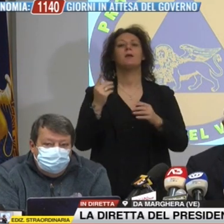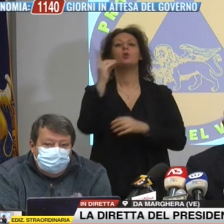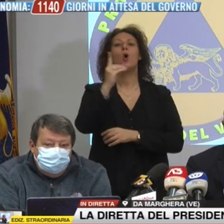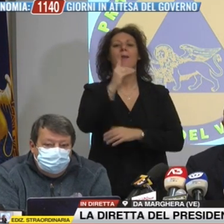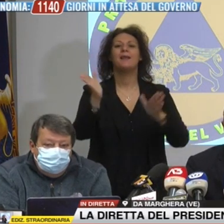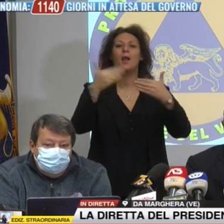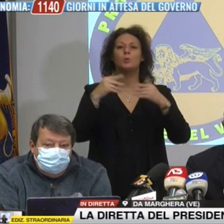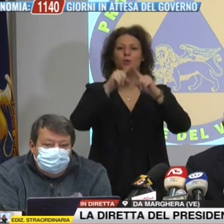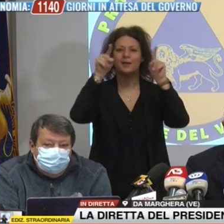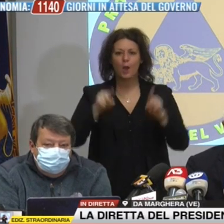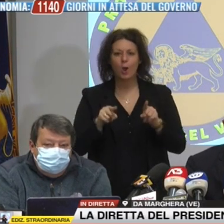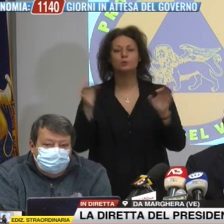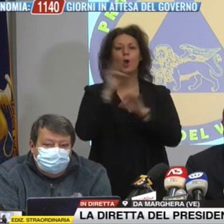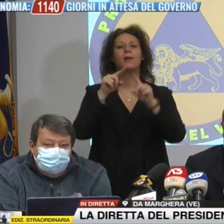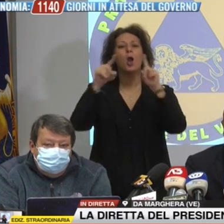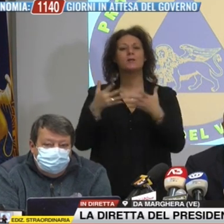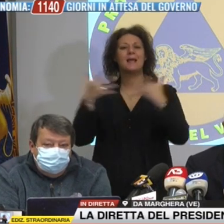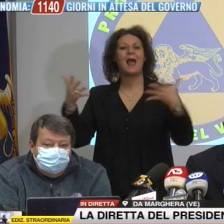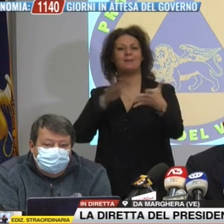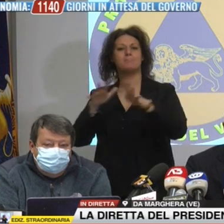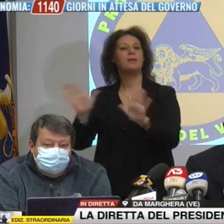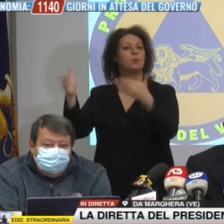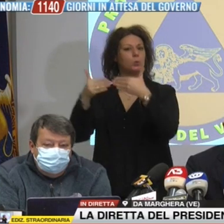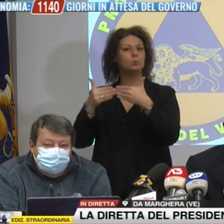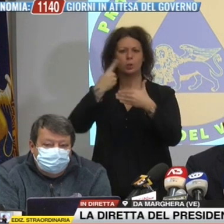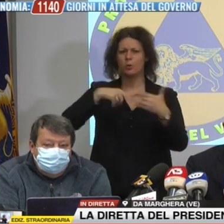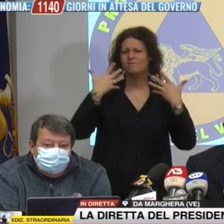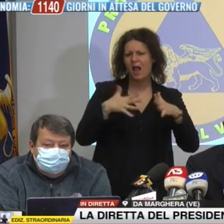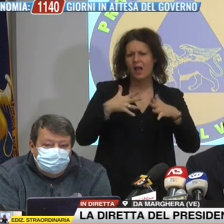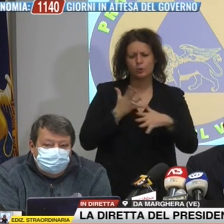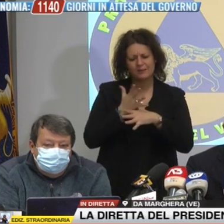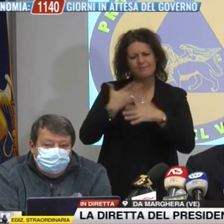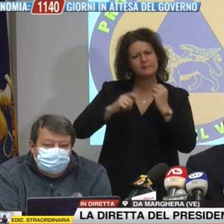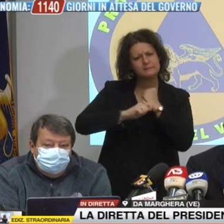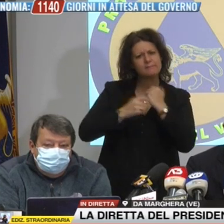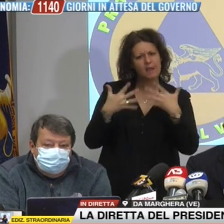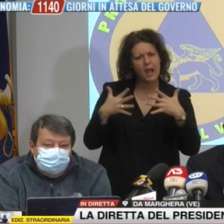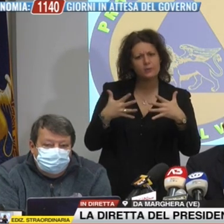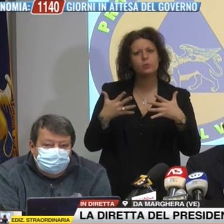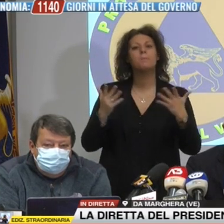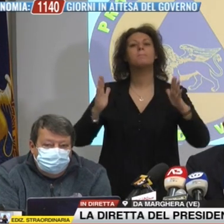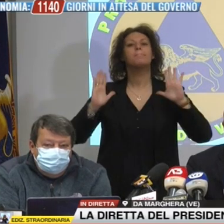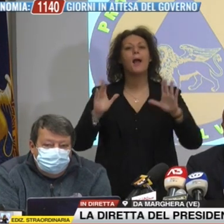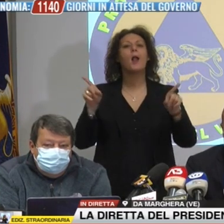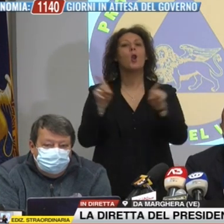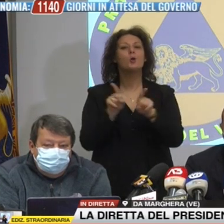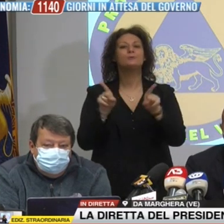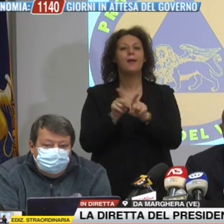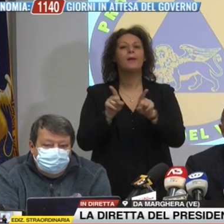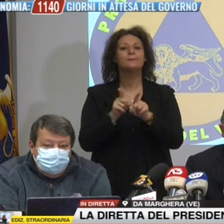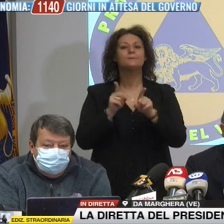medie e grandi strutture di vendita. Però abbiamo anche visto che comunque l'assembramento c'è